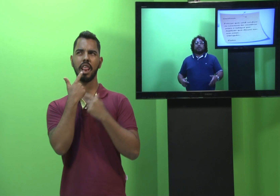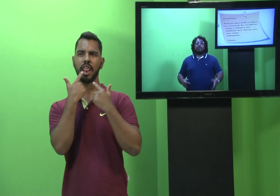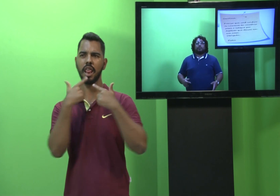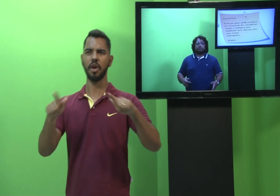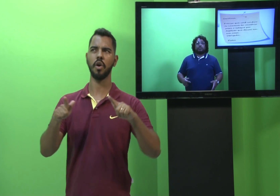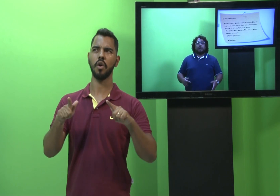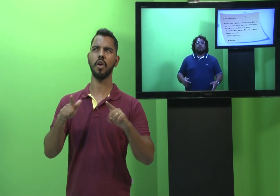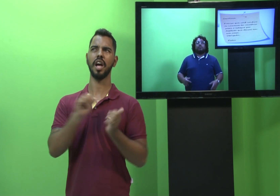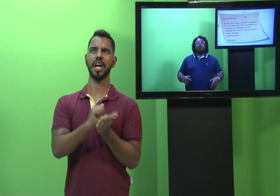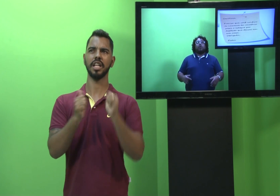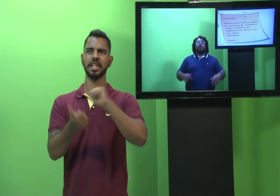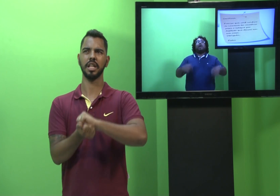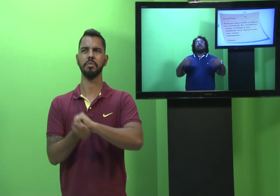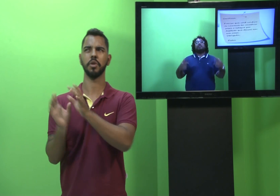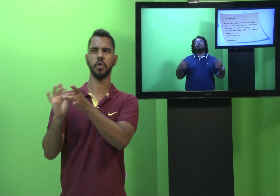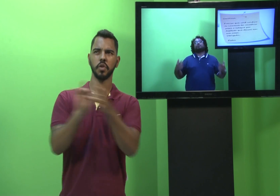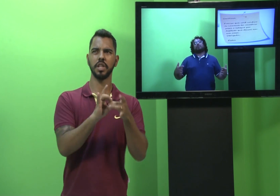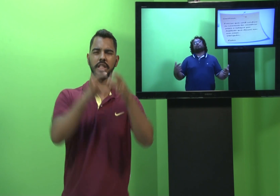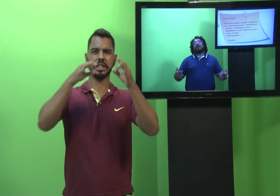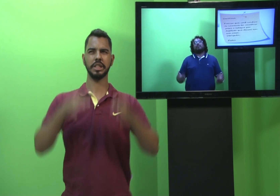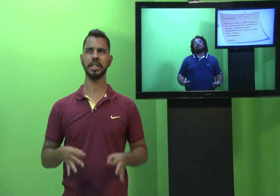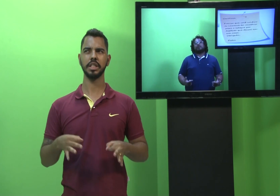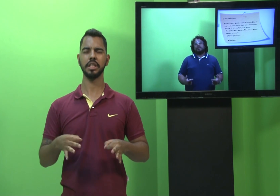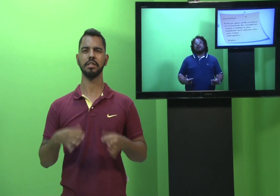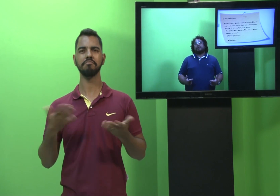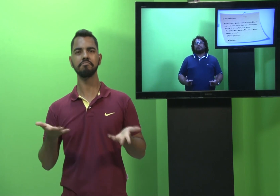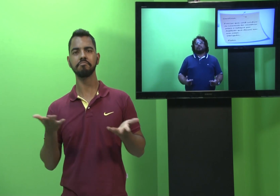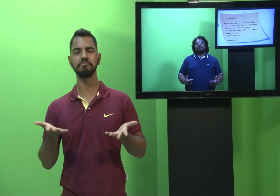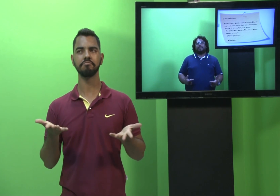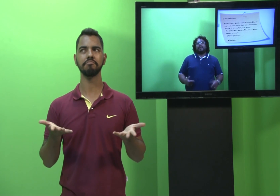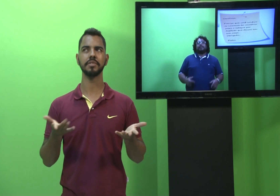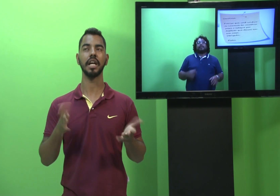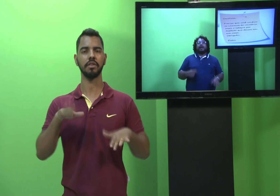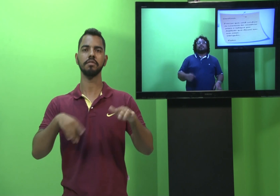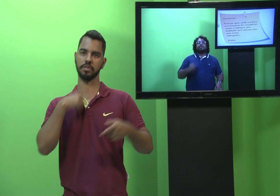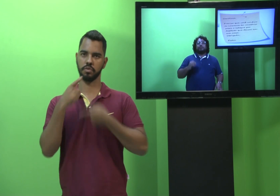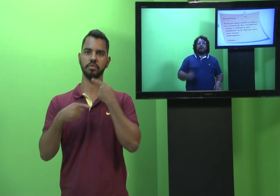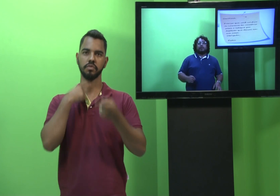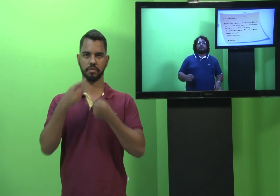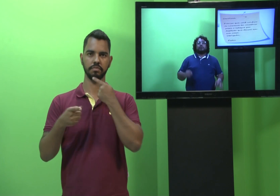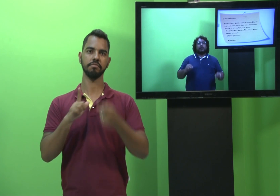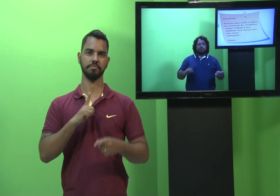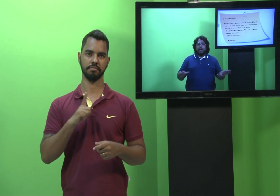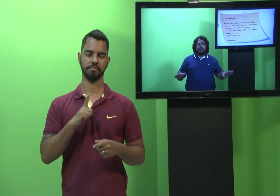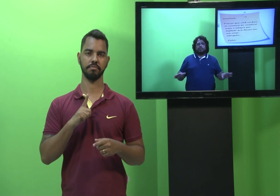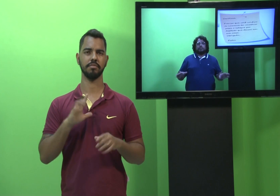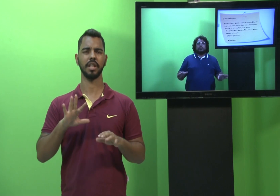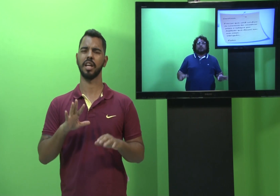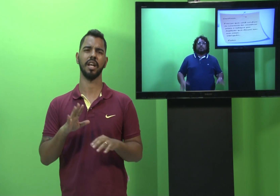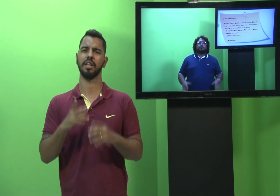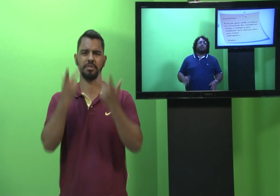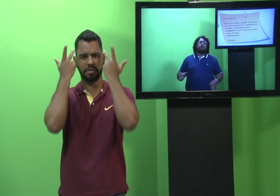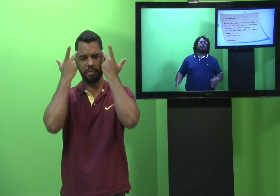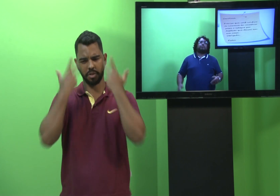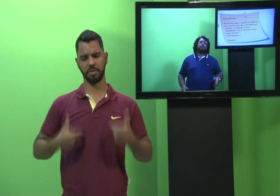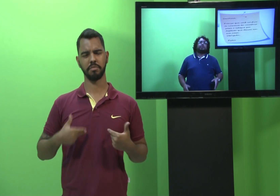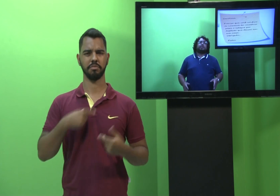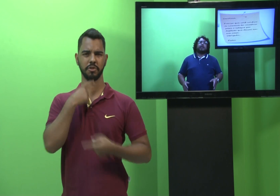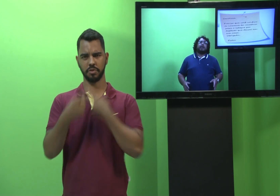da produção ou ainda outros questionamentos semelhantes. Tais sentimentos são naturais, principalmente quando não se tem